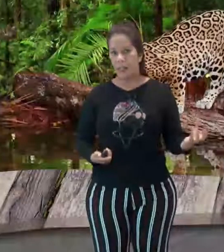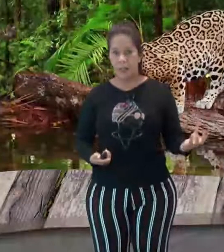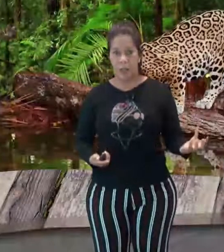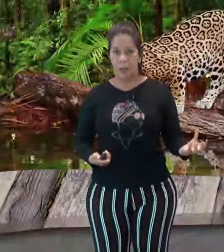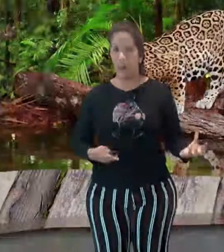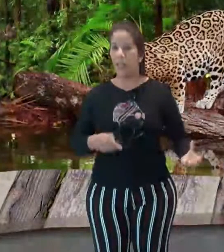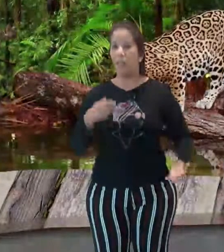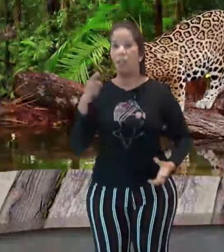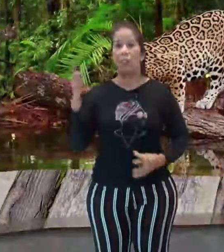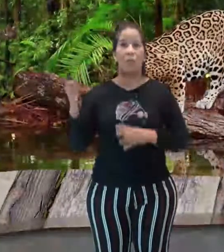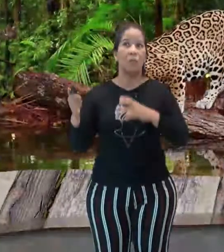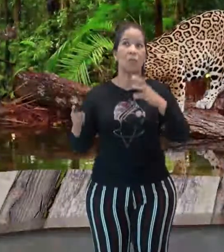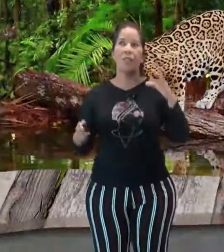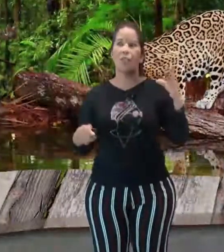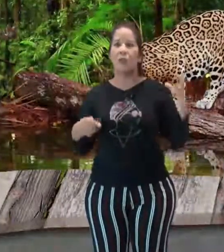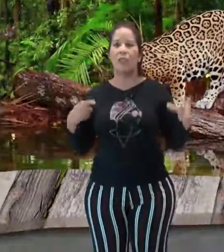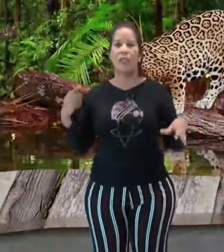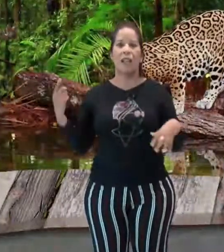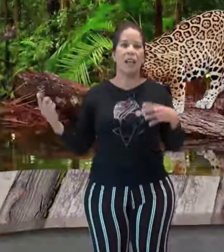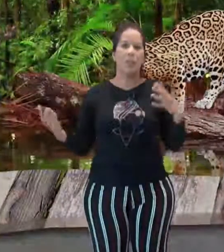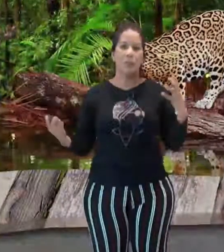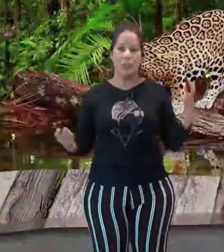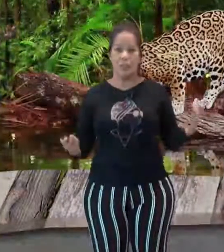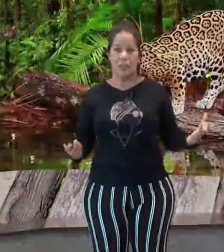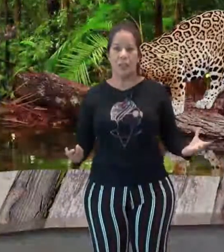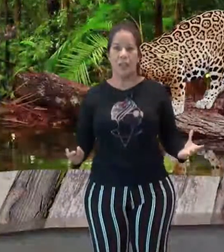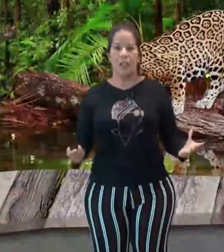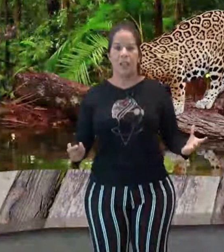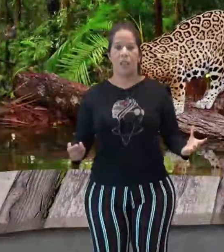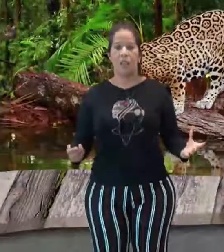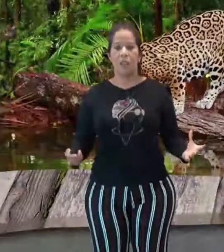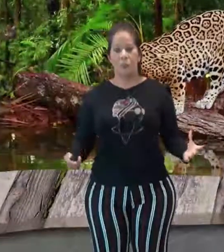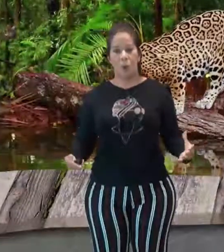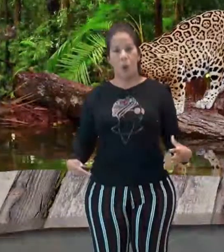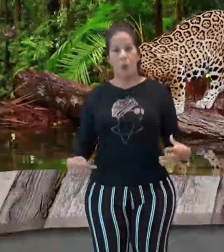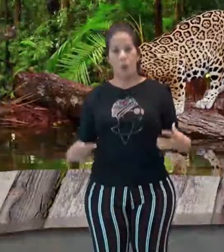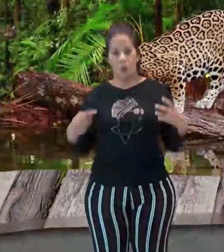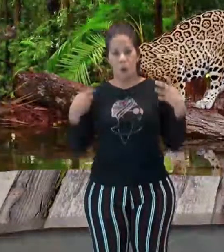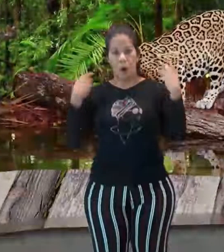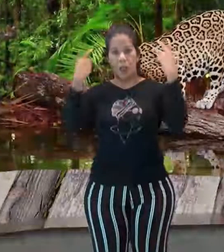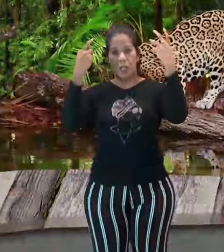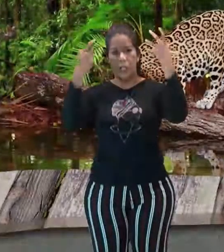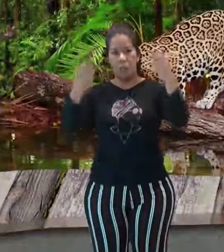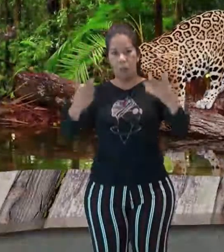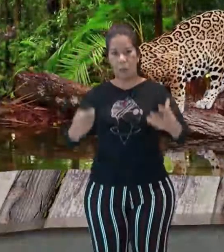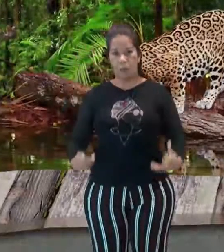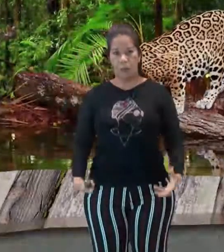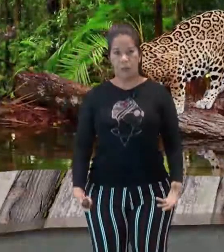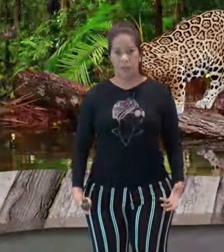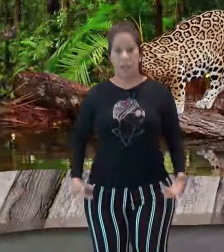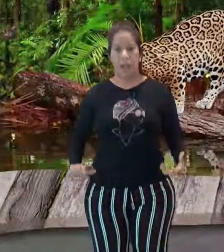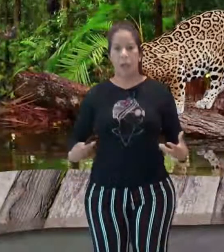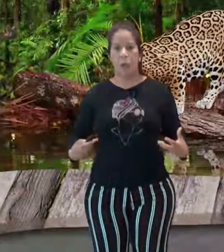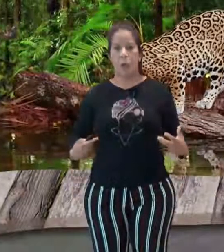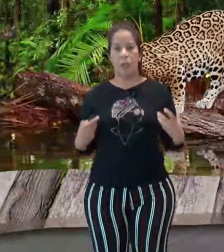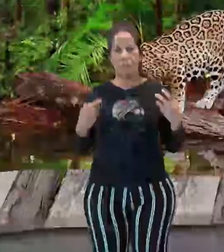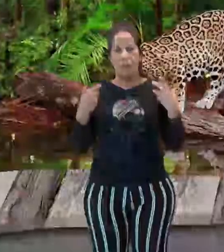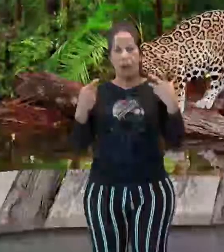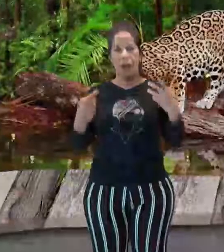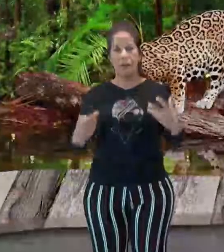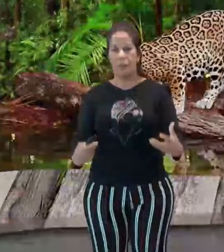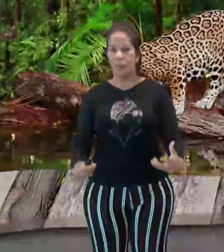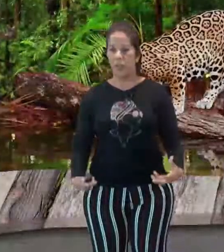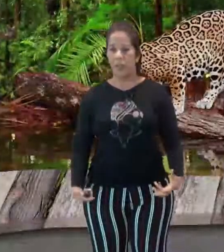demais sistemas, porque nós não estamos descoordenados, galera. Nós somos um organismo, tá? Com